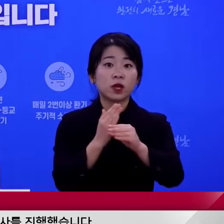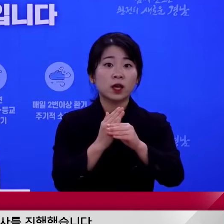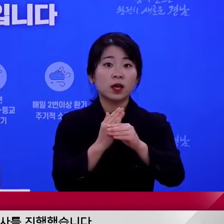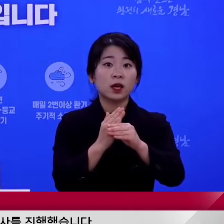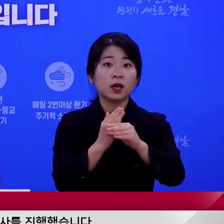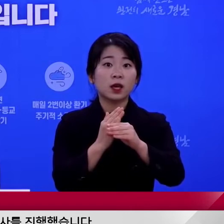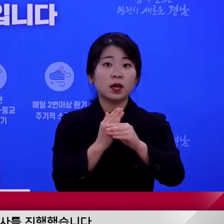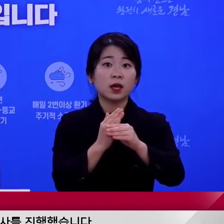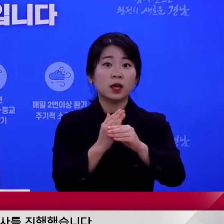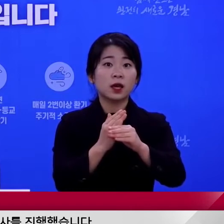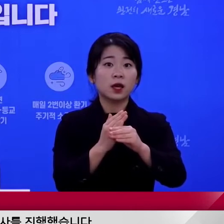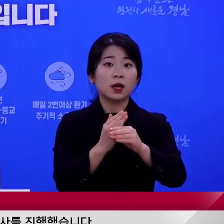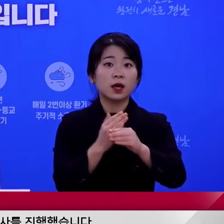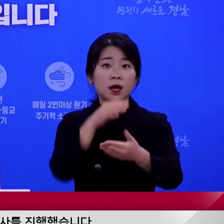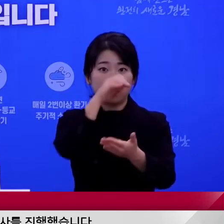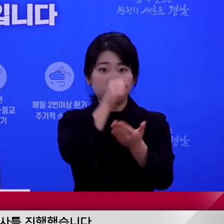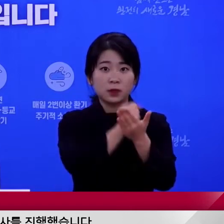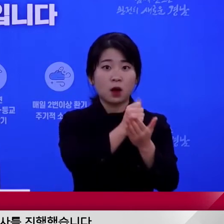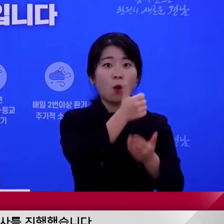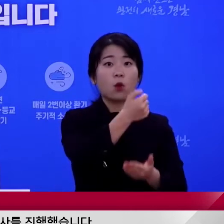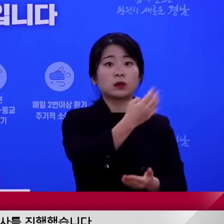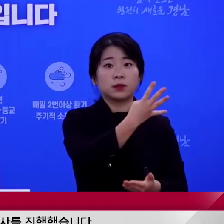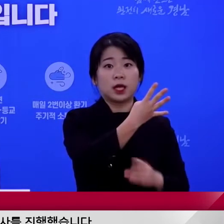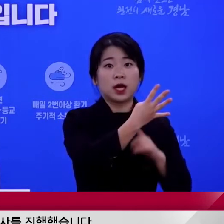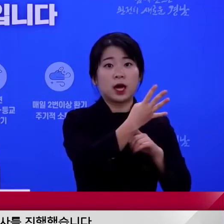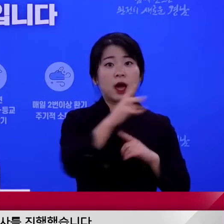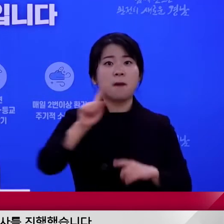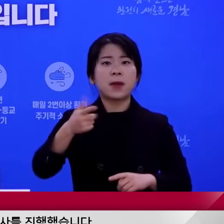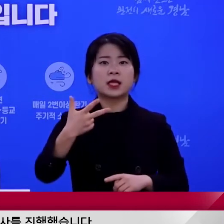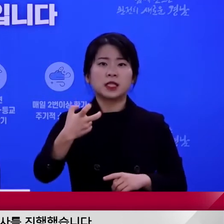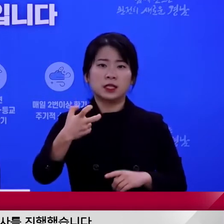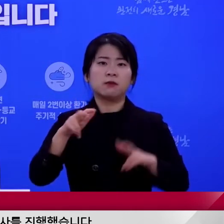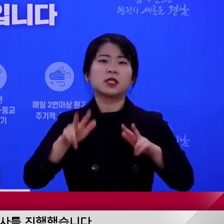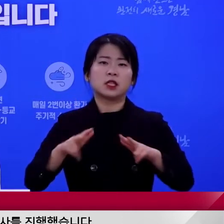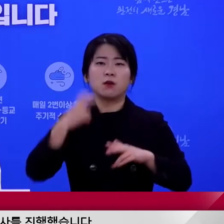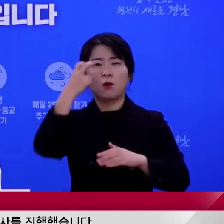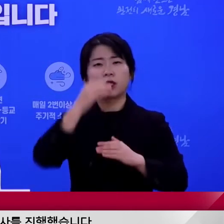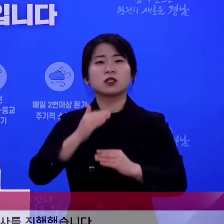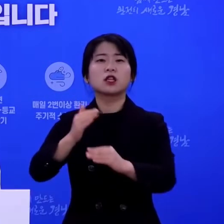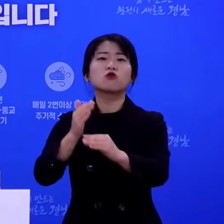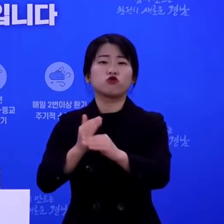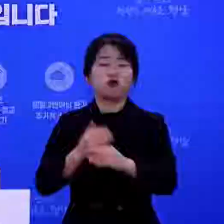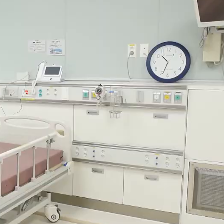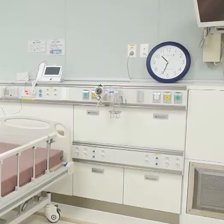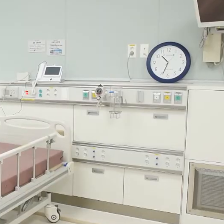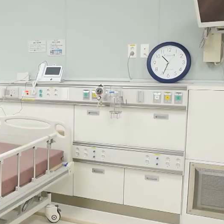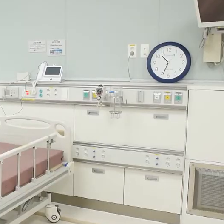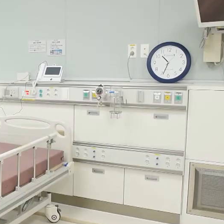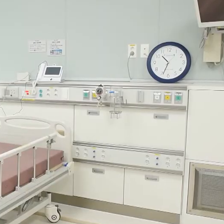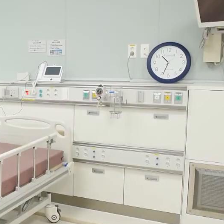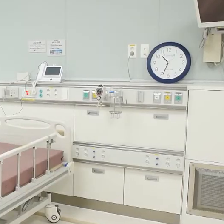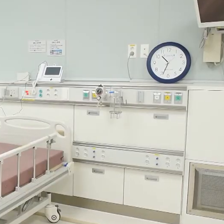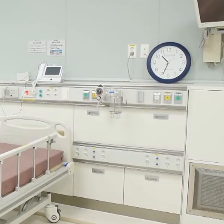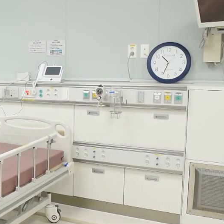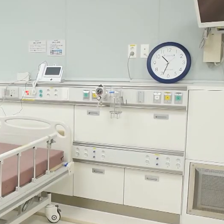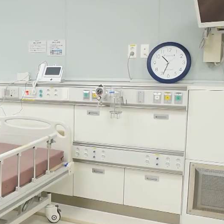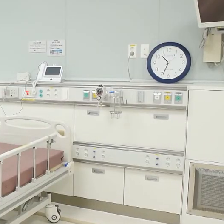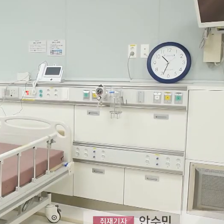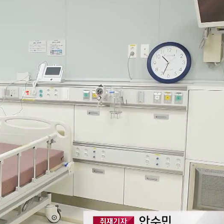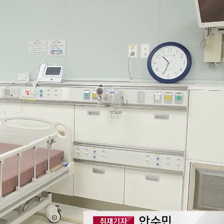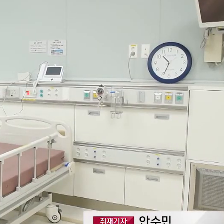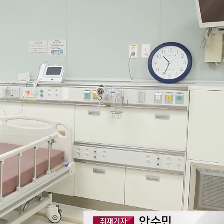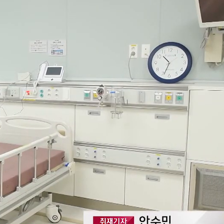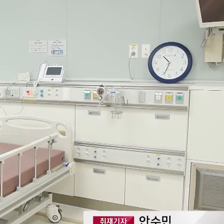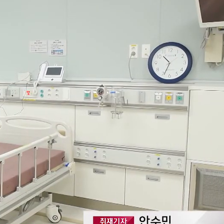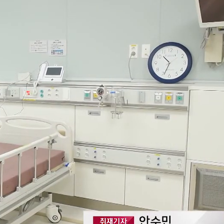음성이 54명이 나머지 170명에 대한 금사는 진행중입니다 확진자가